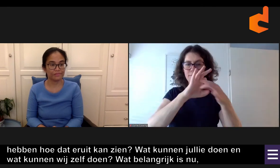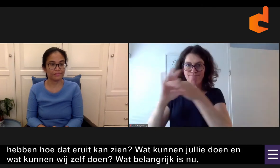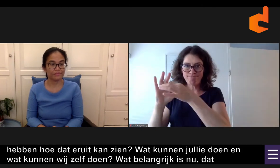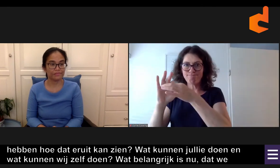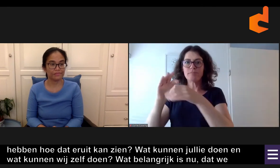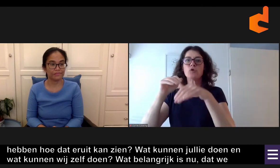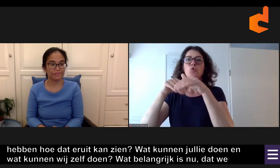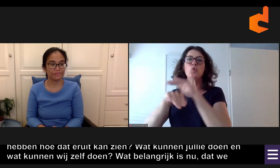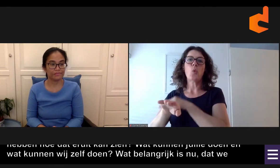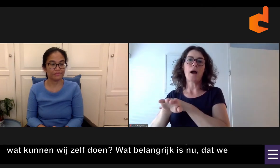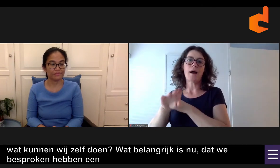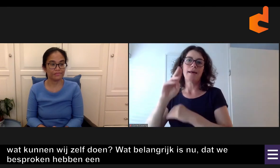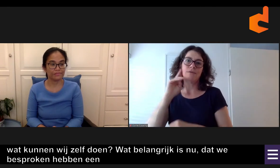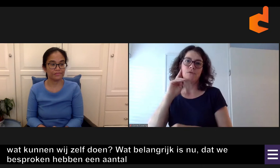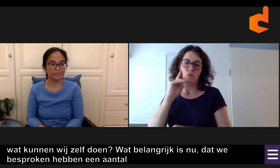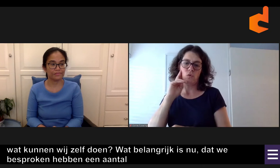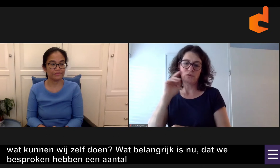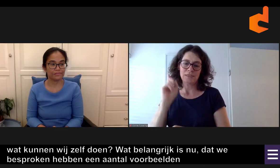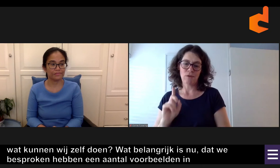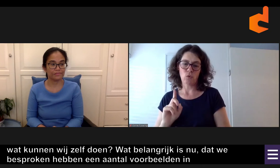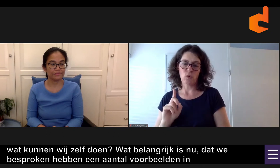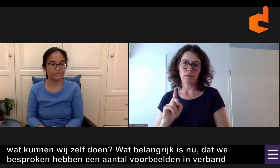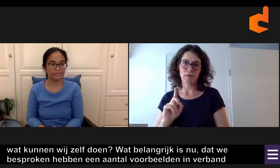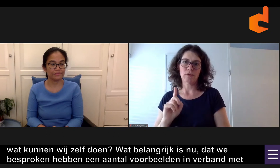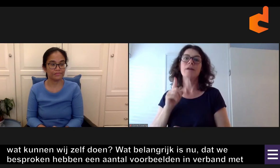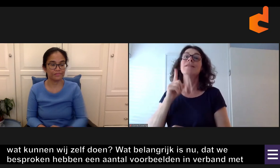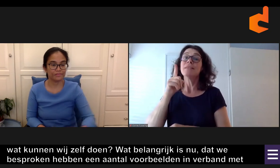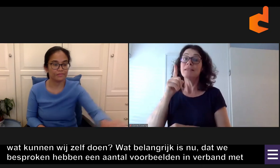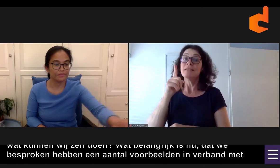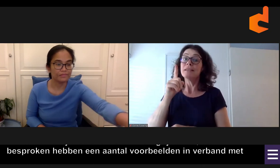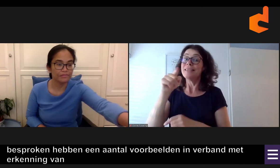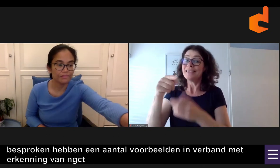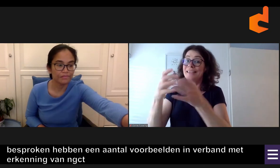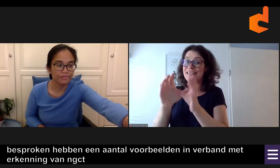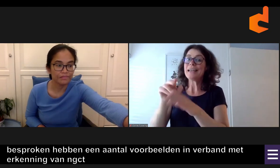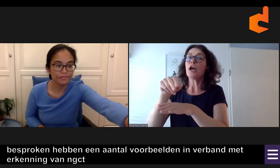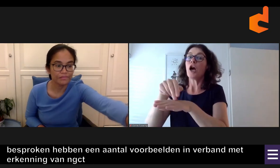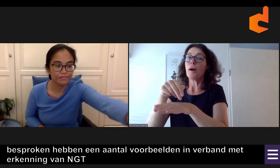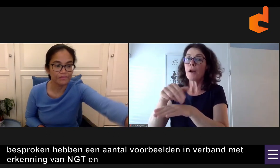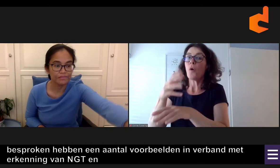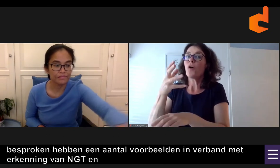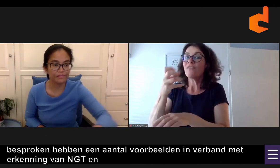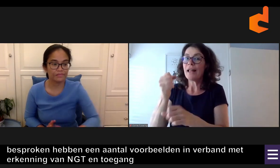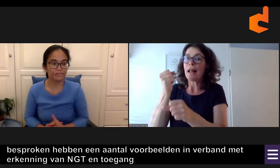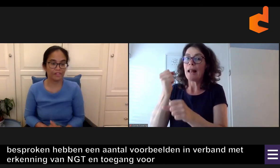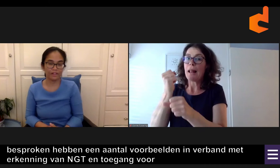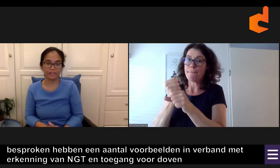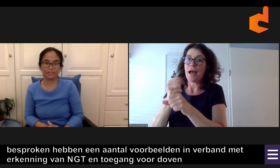hebben een aantal voorbeelden in verband met de erkenning van EGT en de toegang van doven en slechthorenden. Die